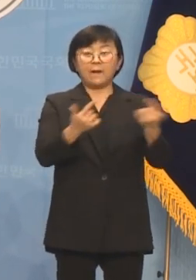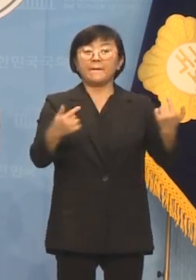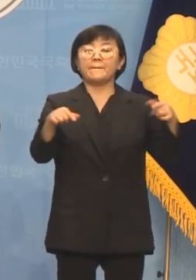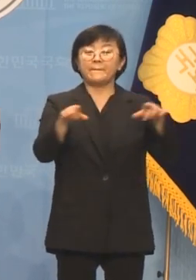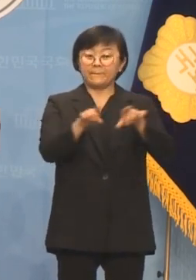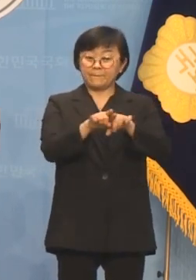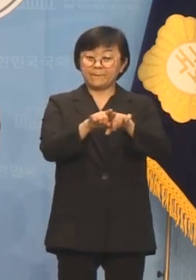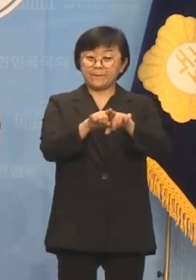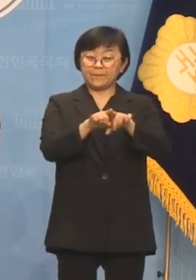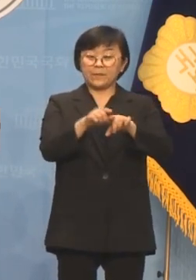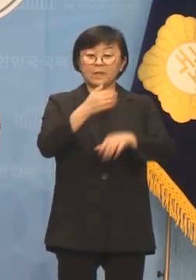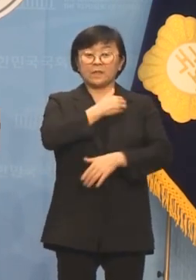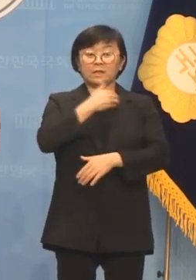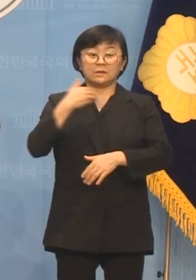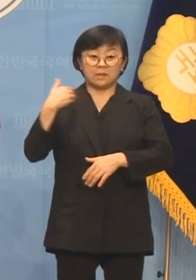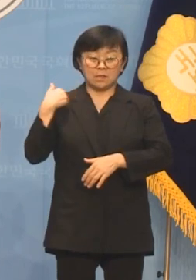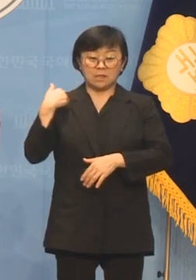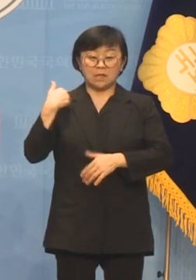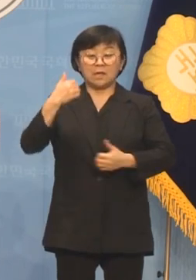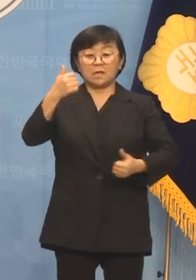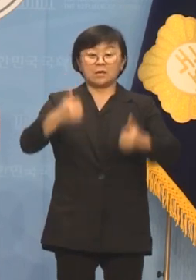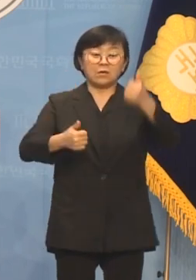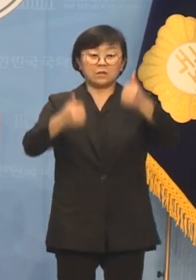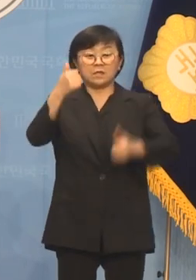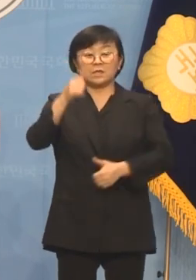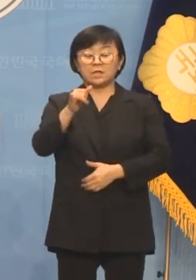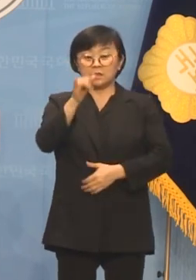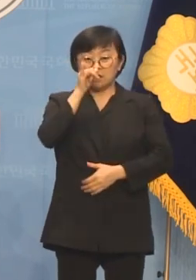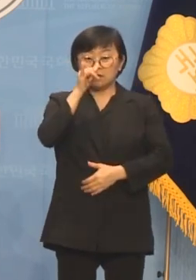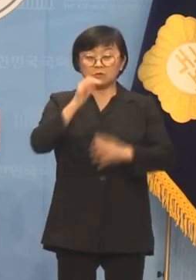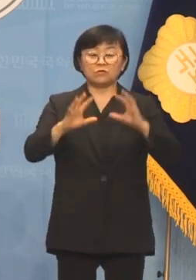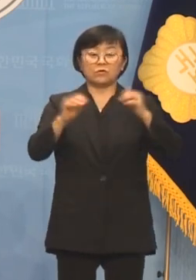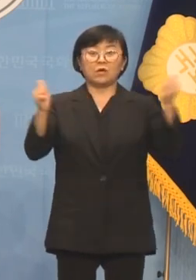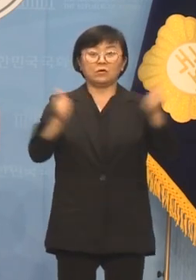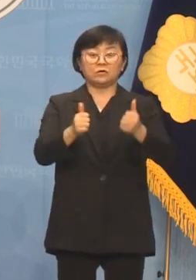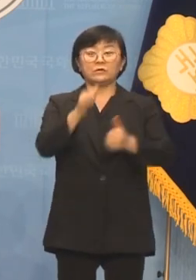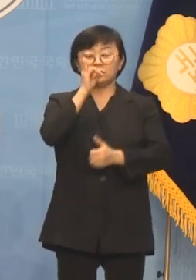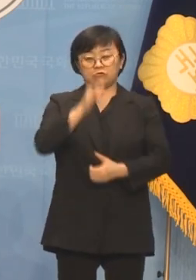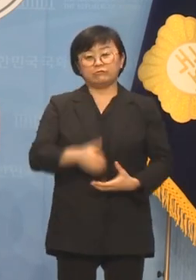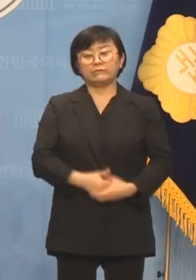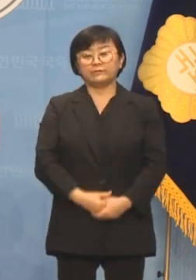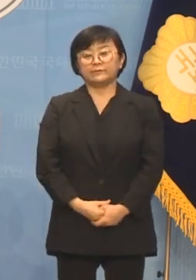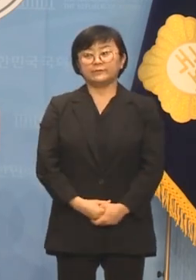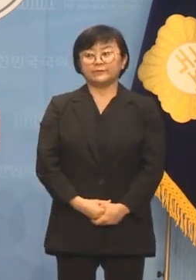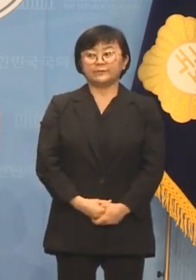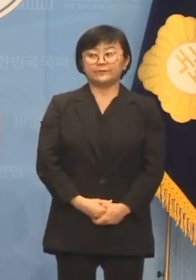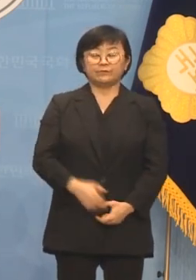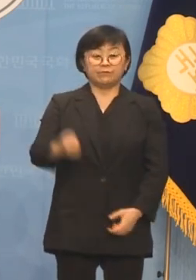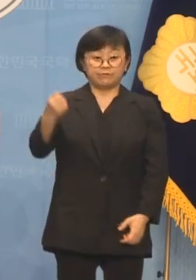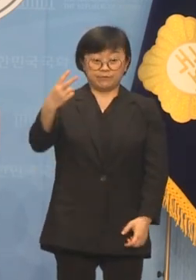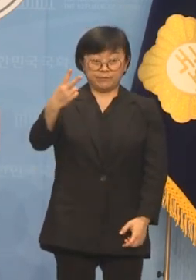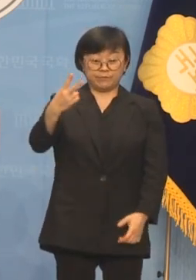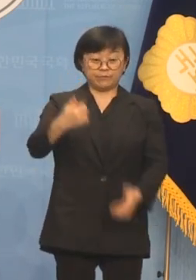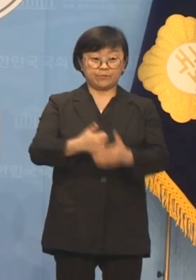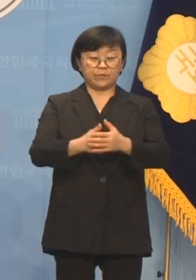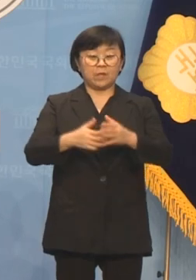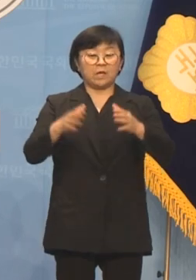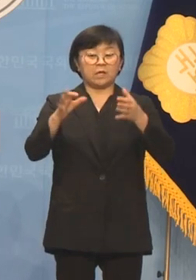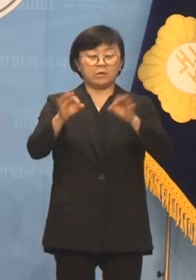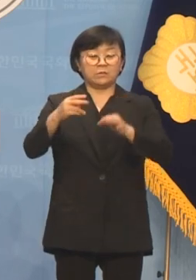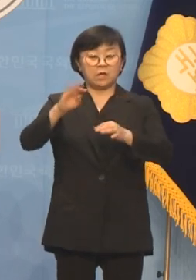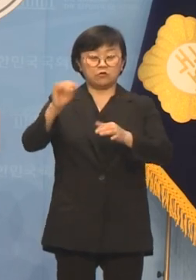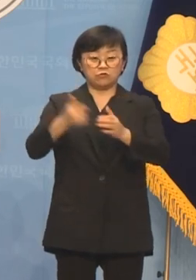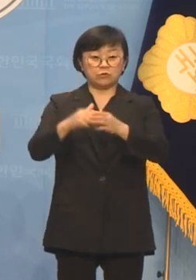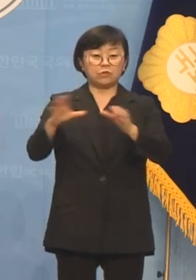함께 당당하게 경선을 치르겠다는 국회의원들도 있습니다. 또한 김대중